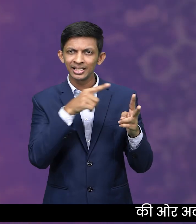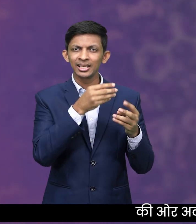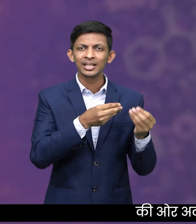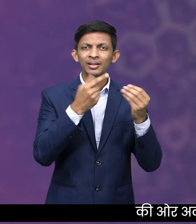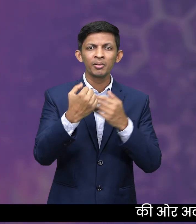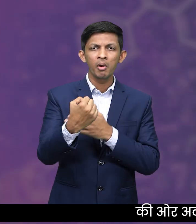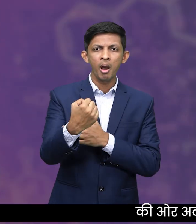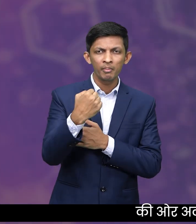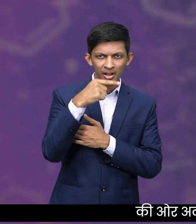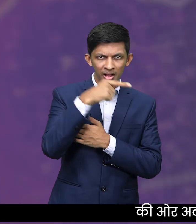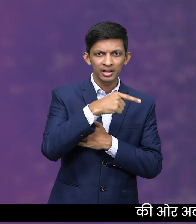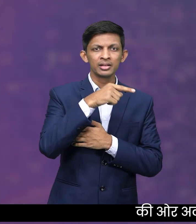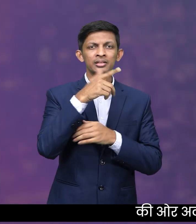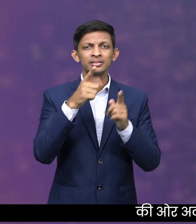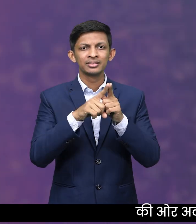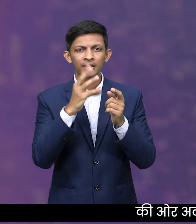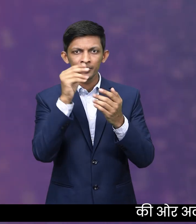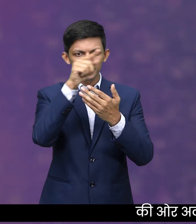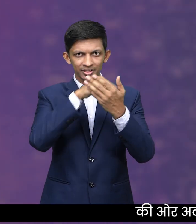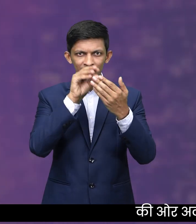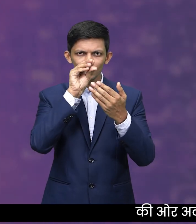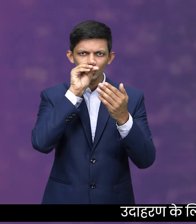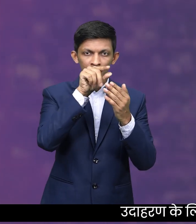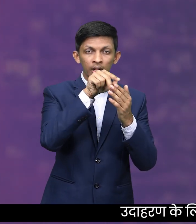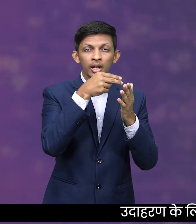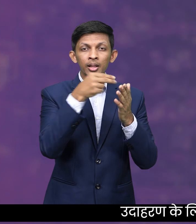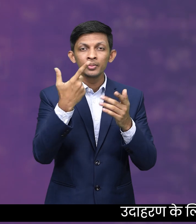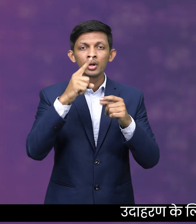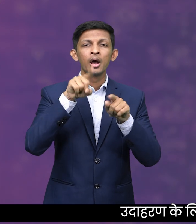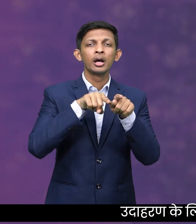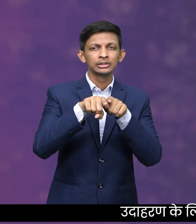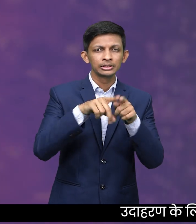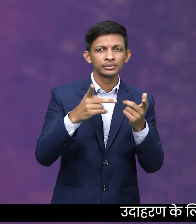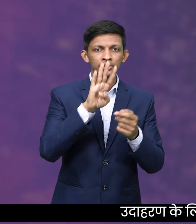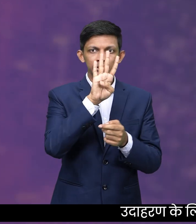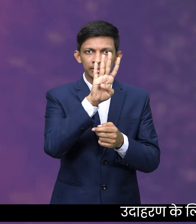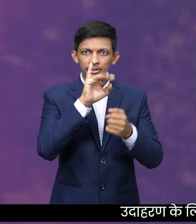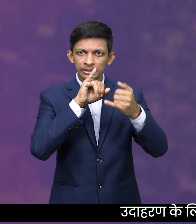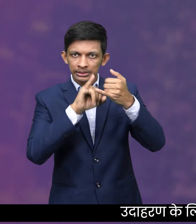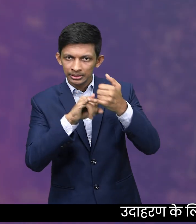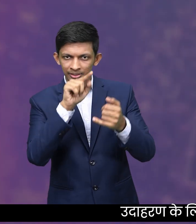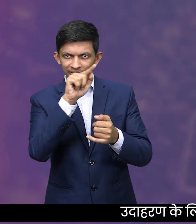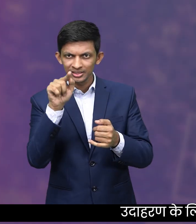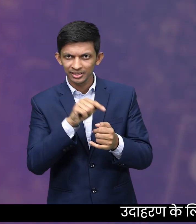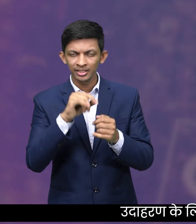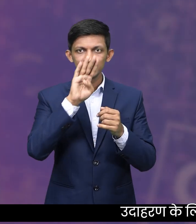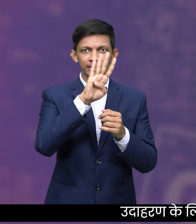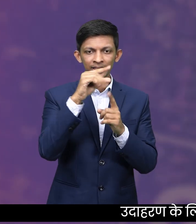और अलग-अलग भेदी शक्तियां होती हैं। उदाहरण के लिए पेट में 4s,